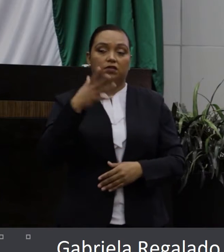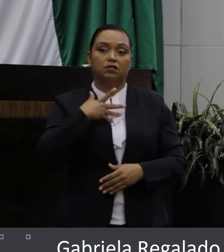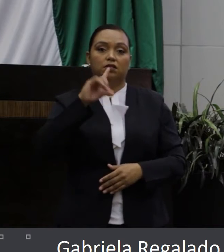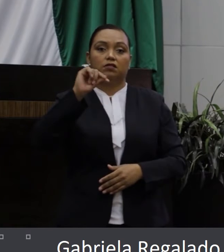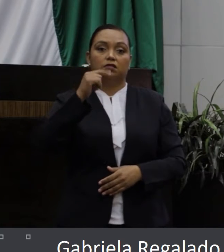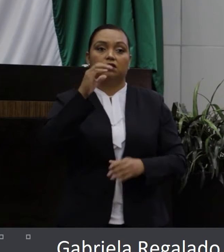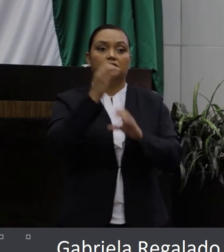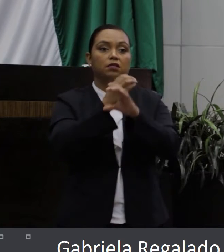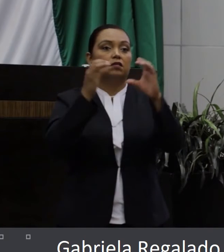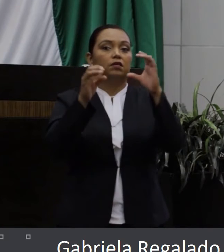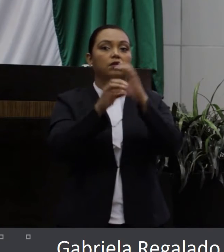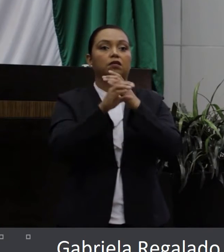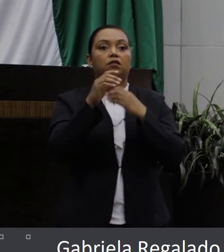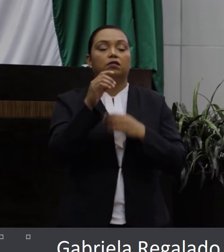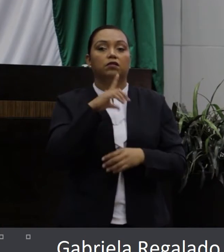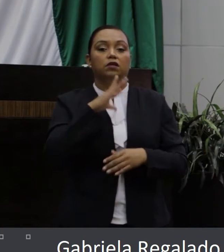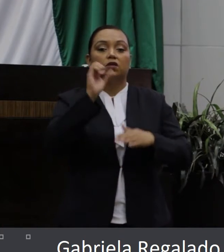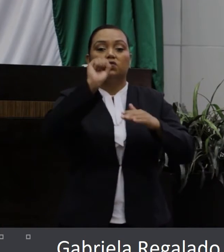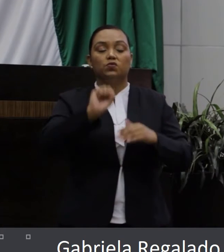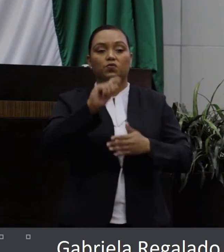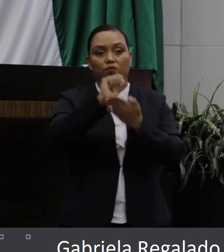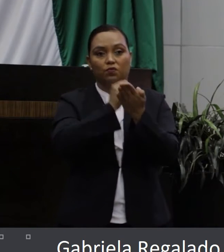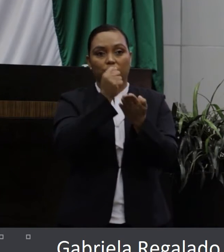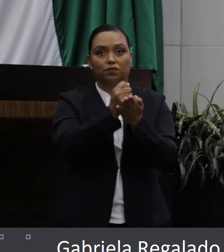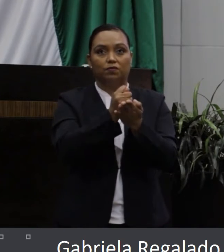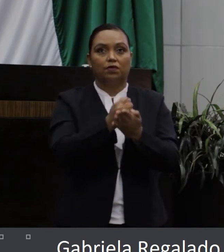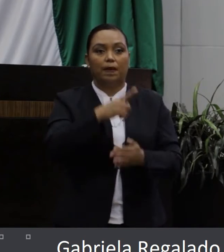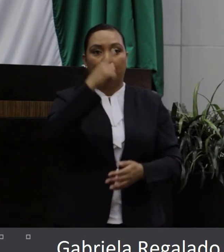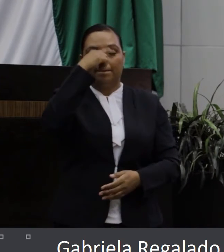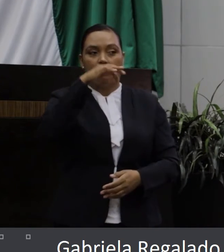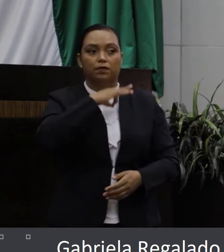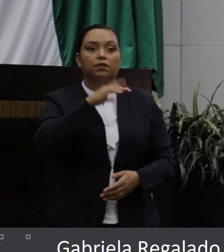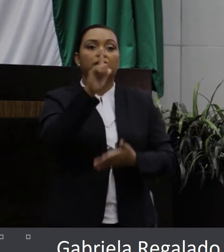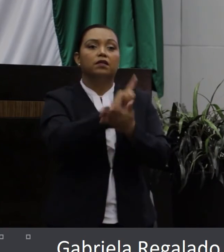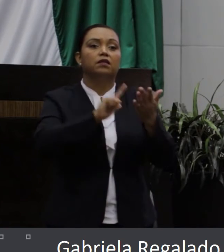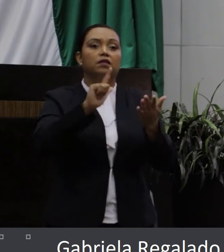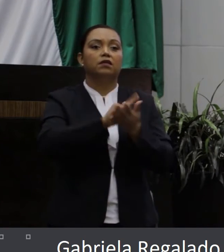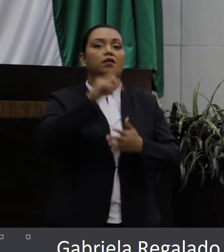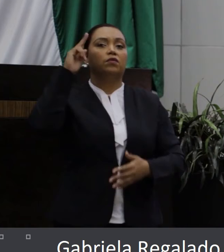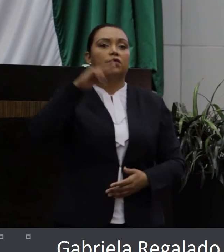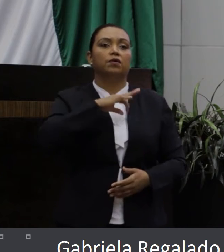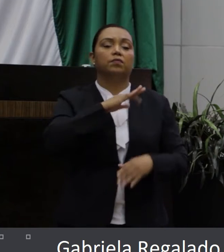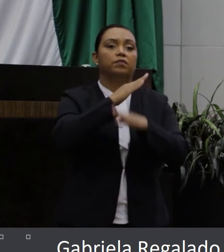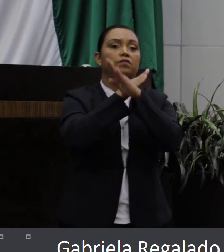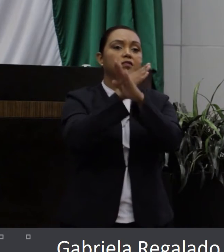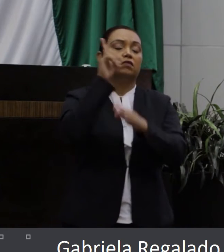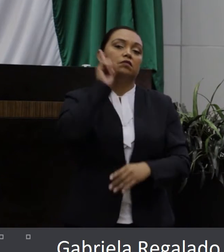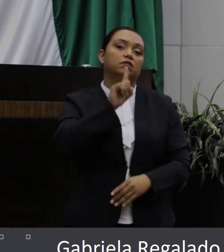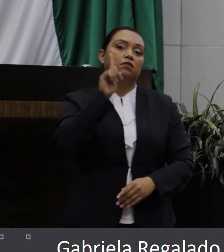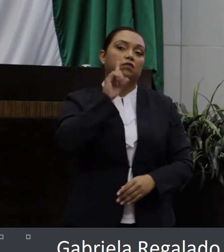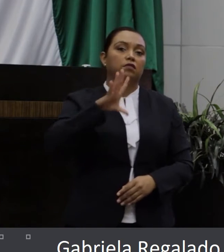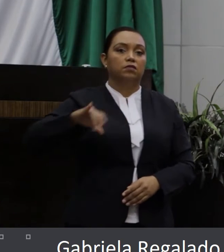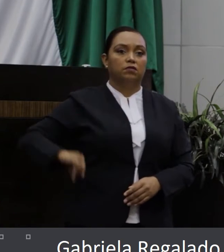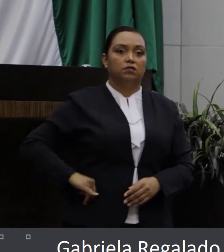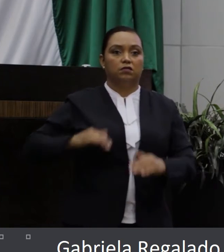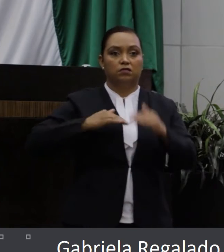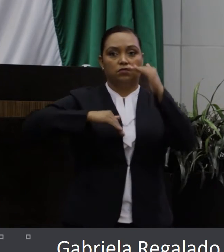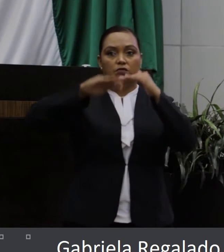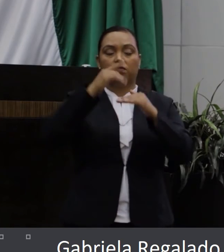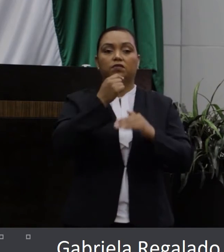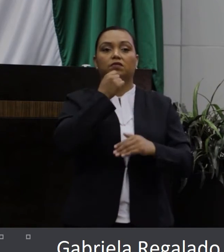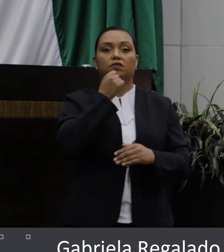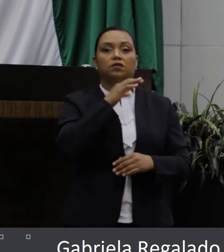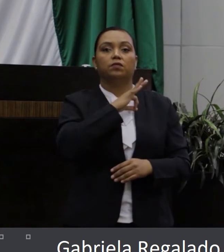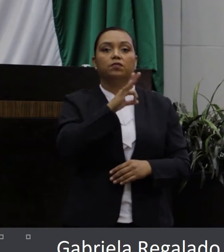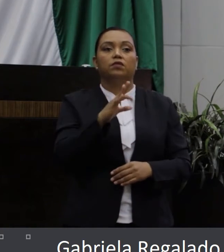de 70 casos solo en el sur de Tamaulipas. Para que dicha ley realmente proteja a la mujer y el interés superior de los